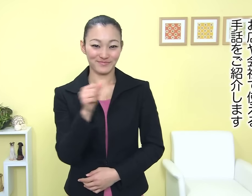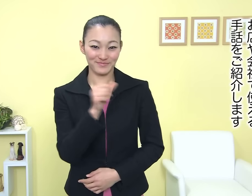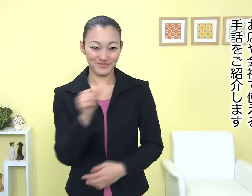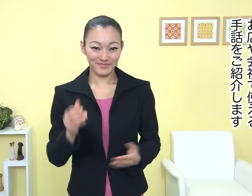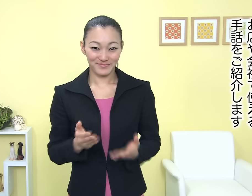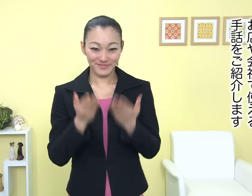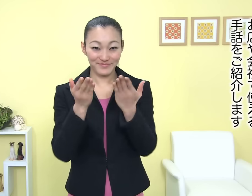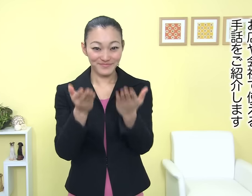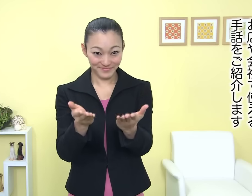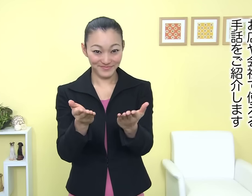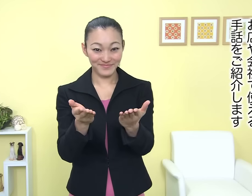介します。